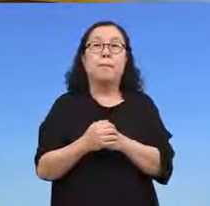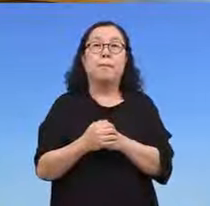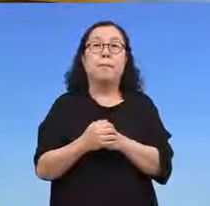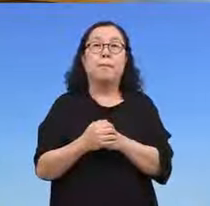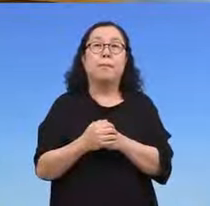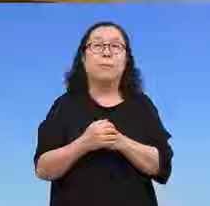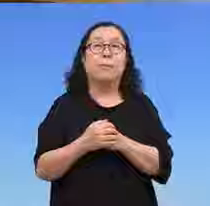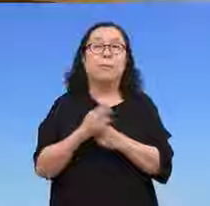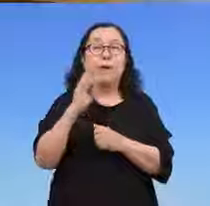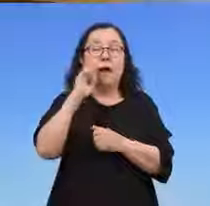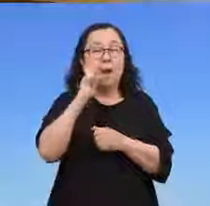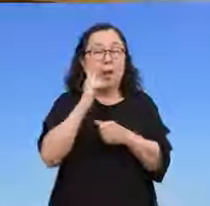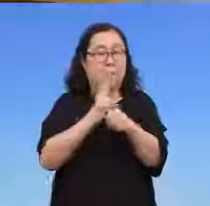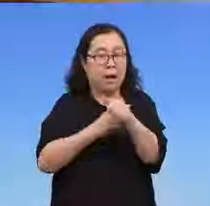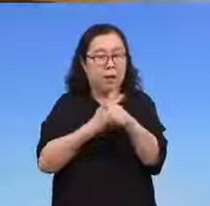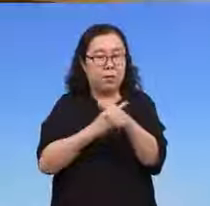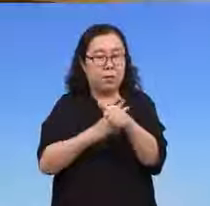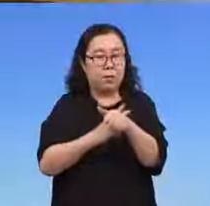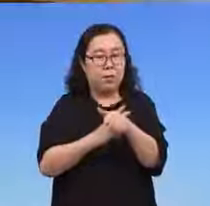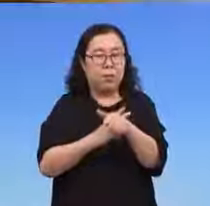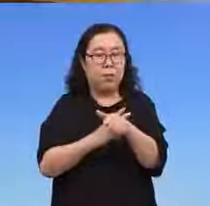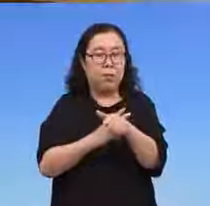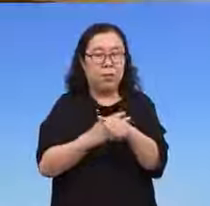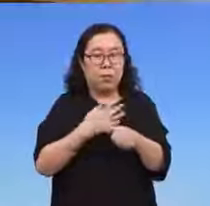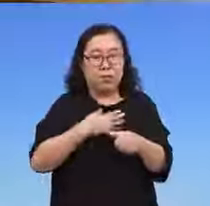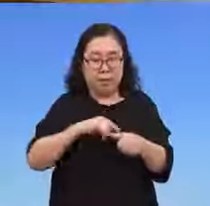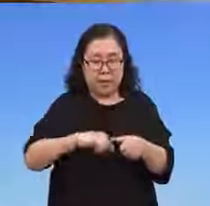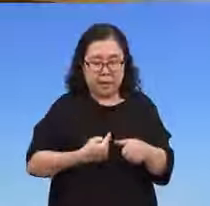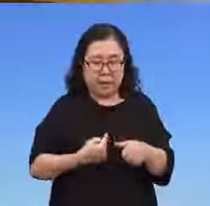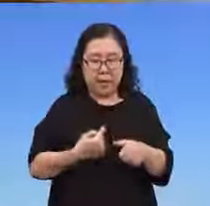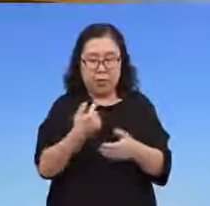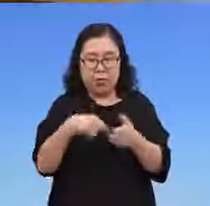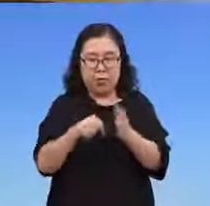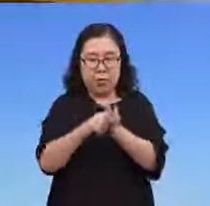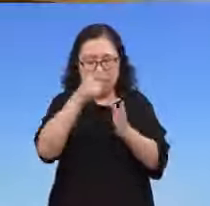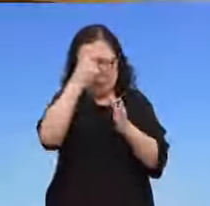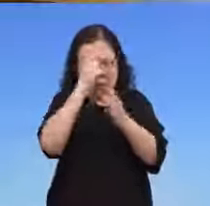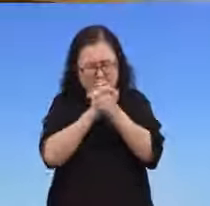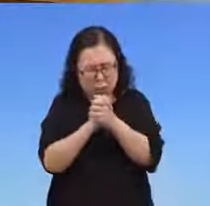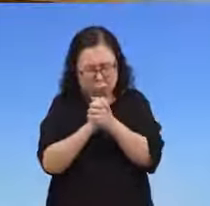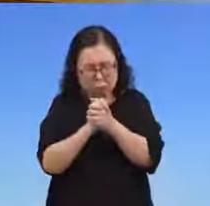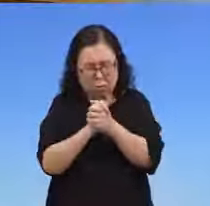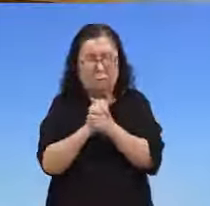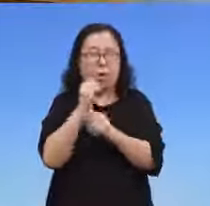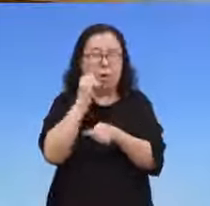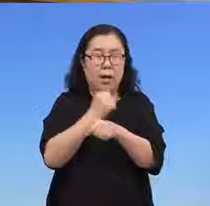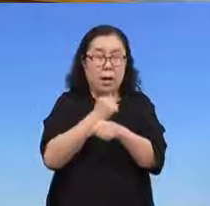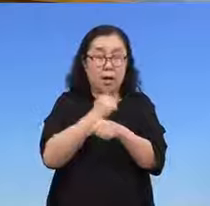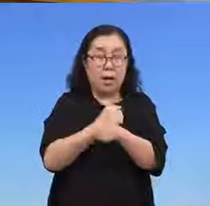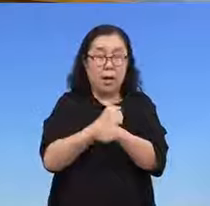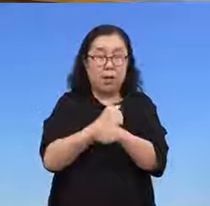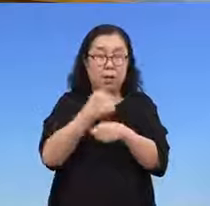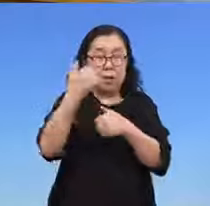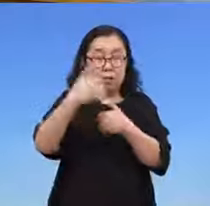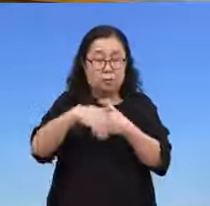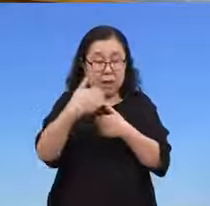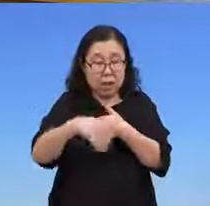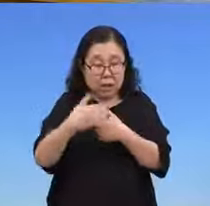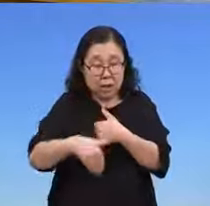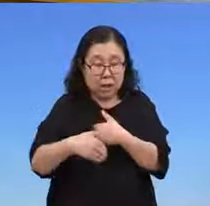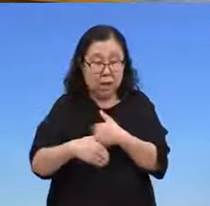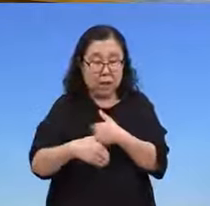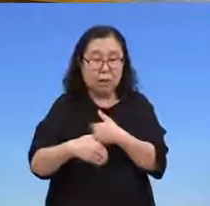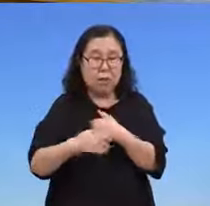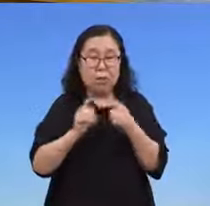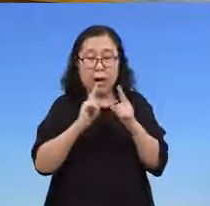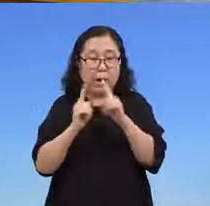섣부르게 또 에이 사도 바울도 뭐 별 수 없네, 결국은 뭐 자기 위해서 기도해 달라는 거 아니야 이러신다면요, 여러분은 지금 하나만 보시고